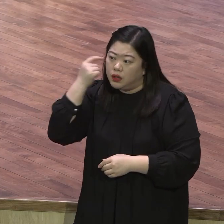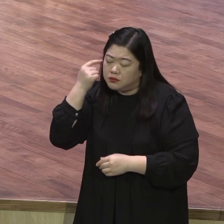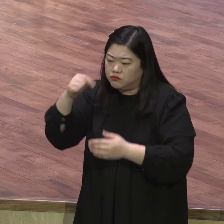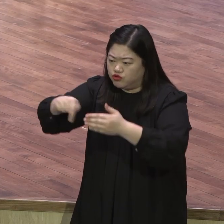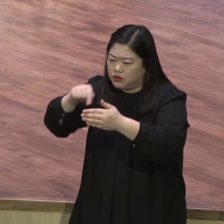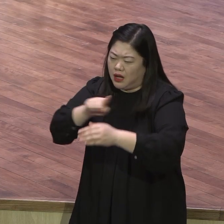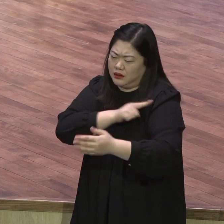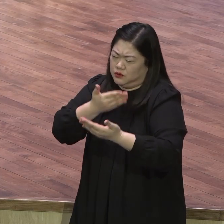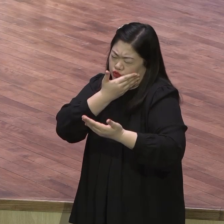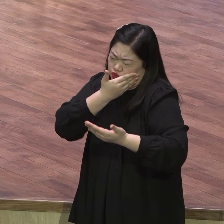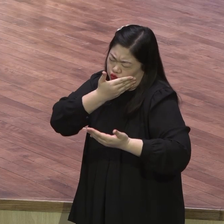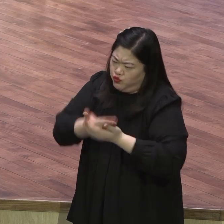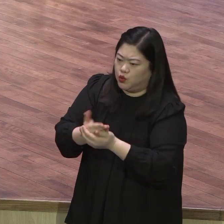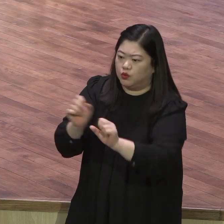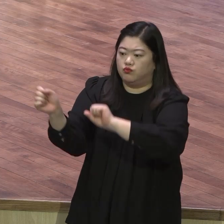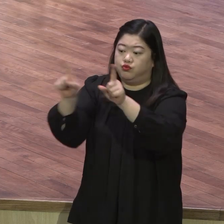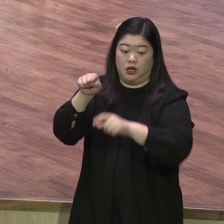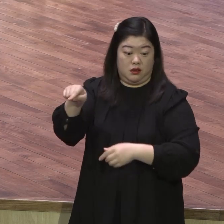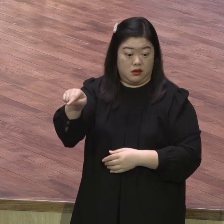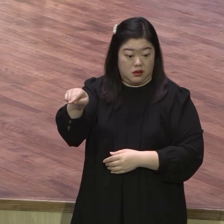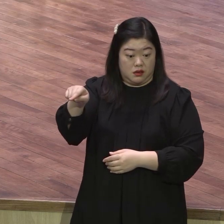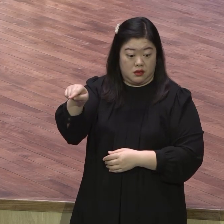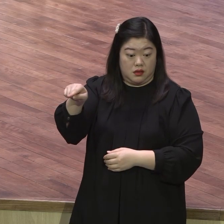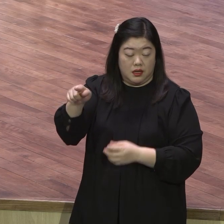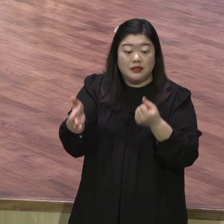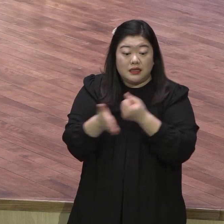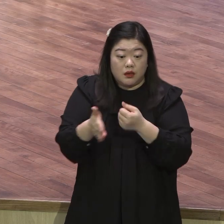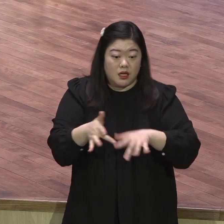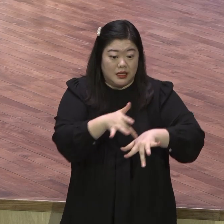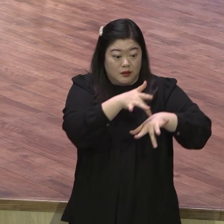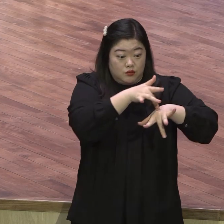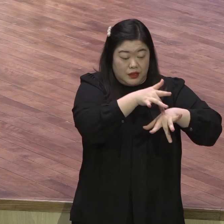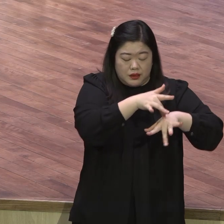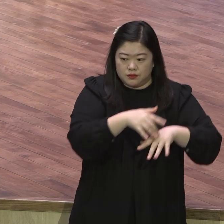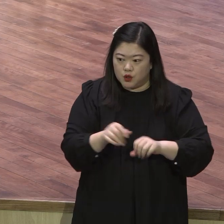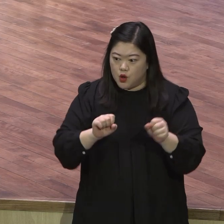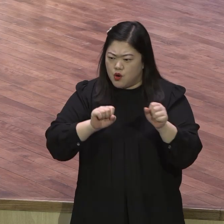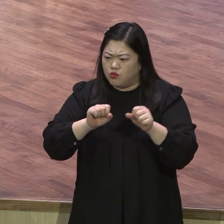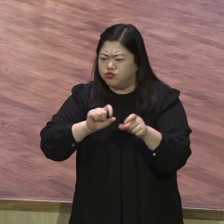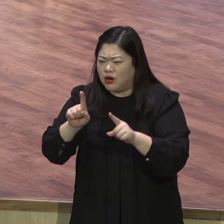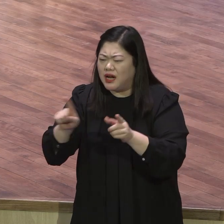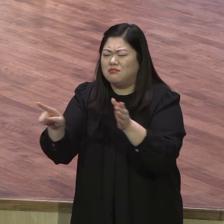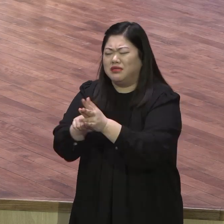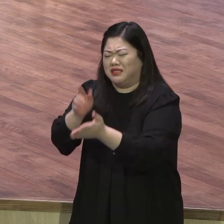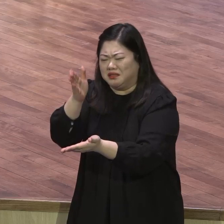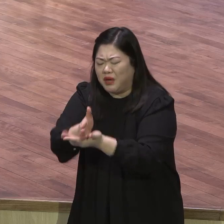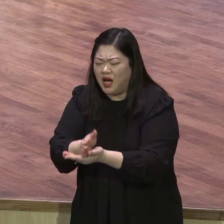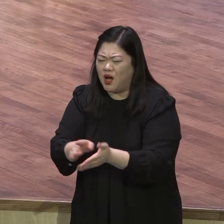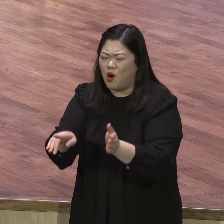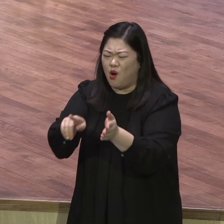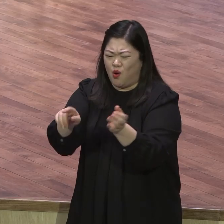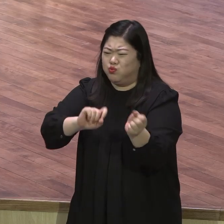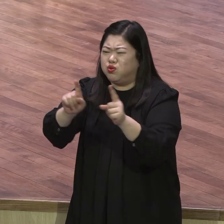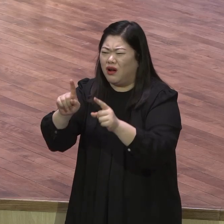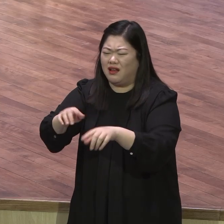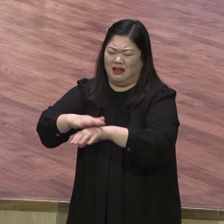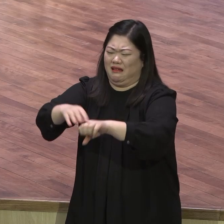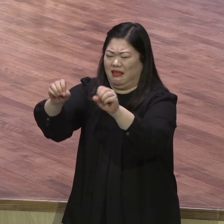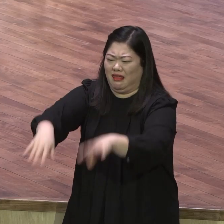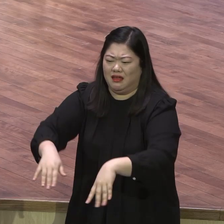그렇기 때문에 사단은 어떻게 해시든지 부활의 사실성 부활의 가치를 계속